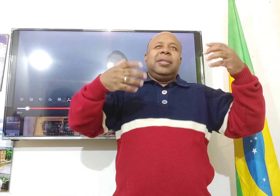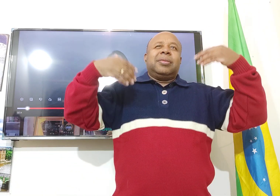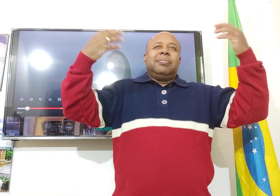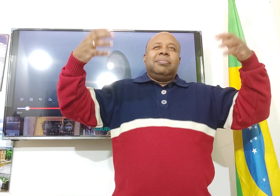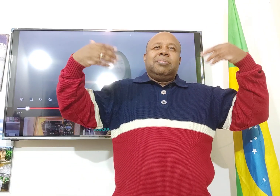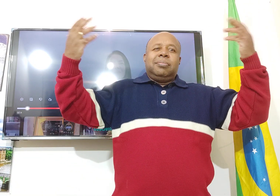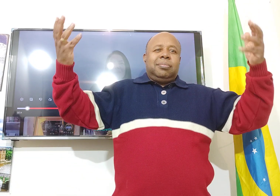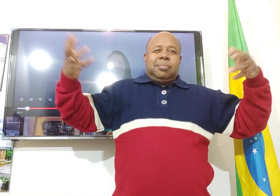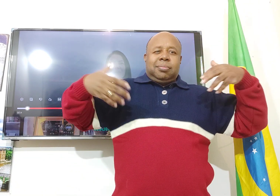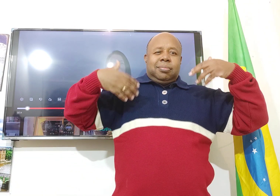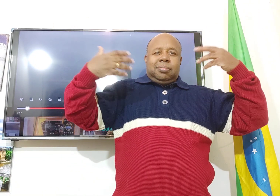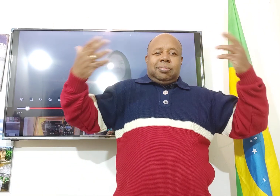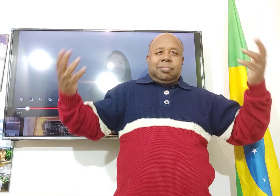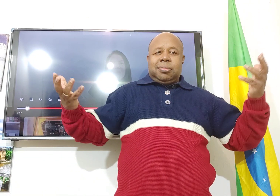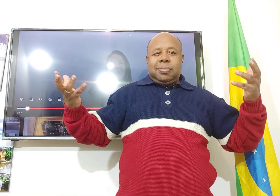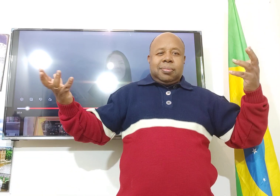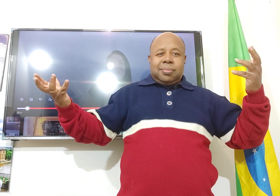mais. Hum?